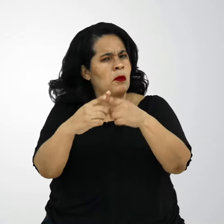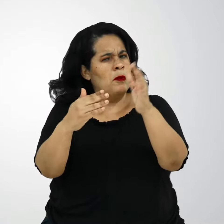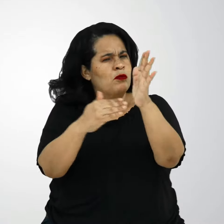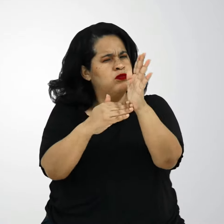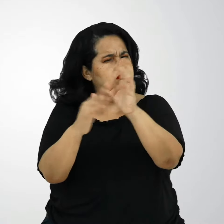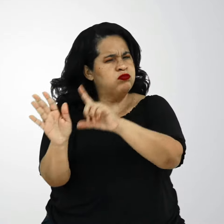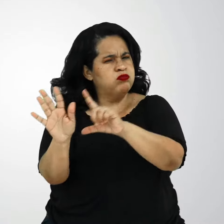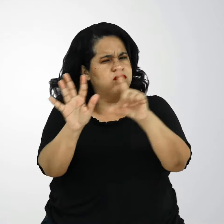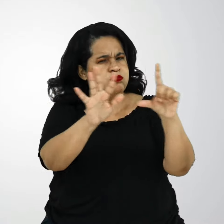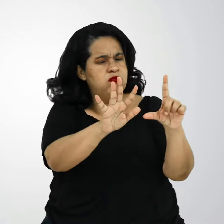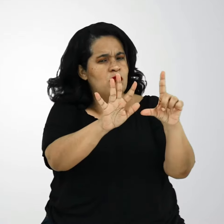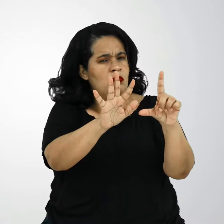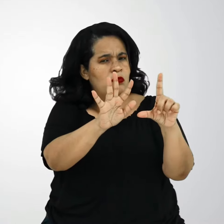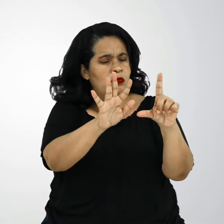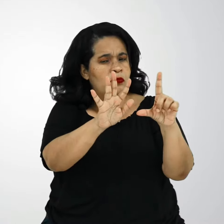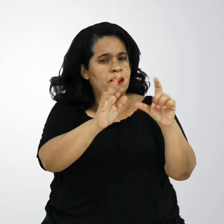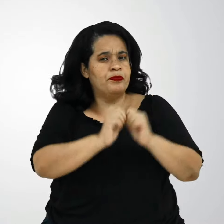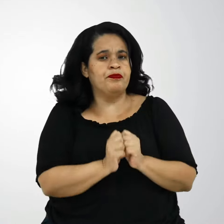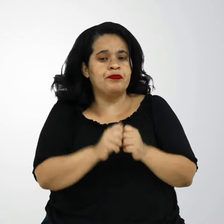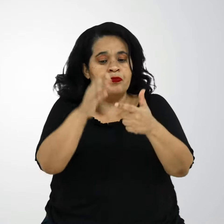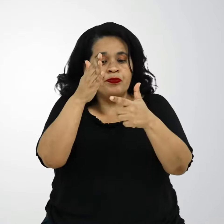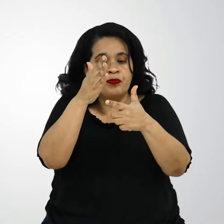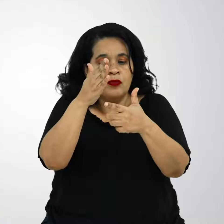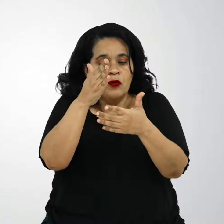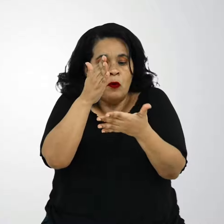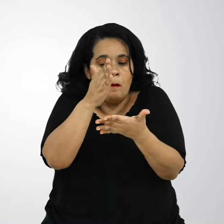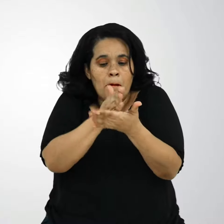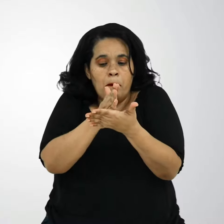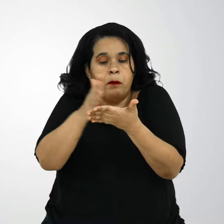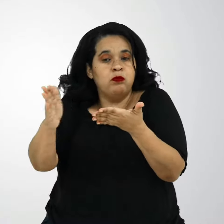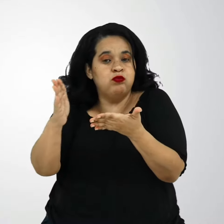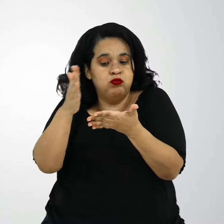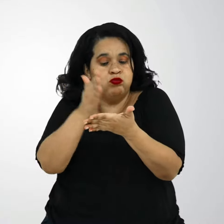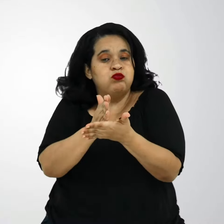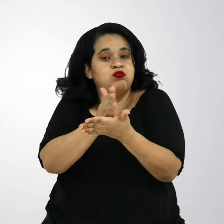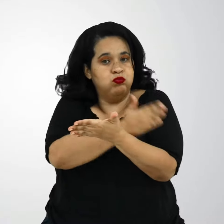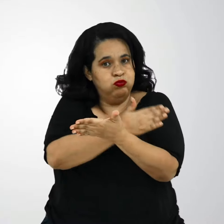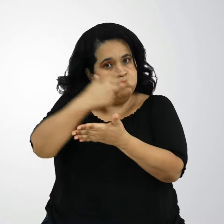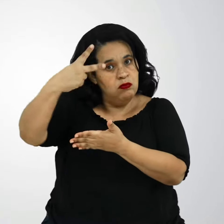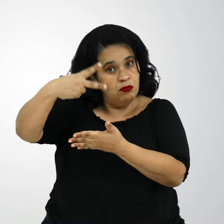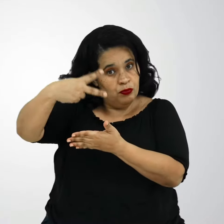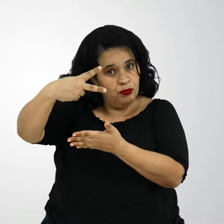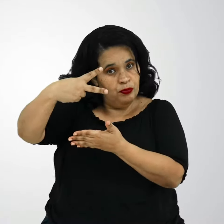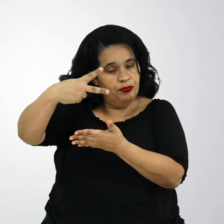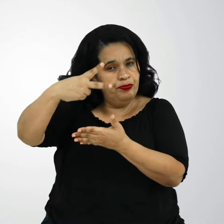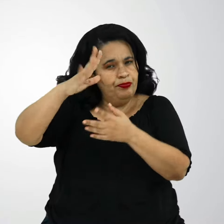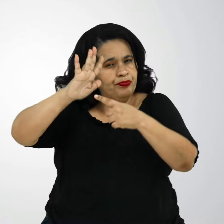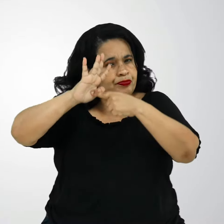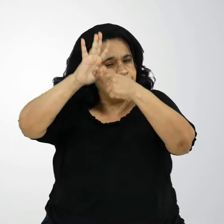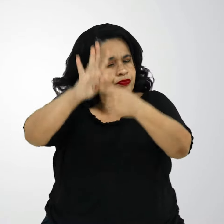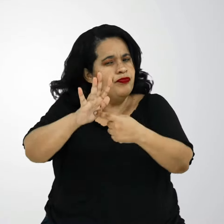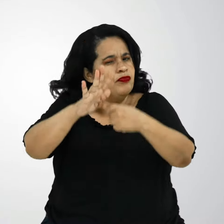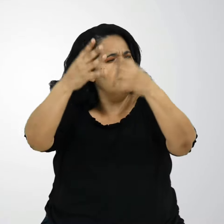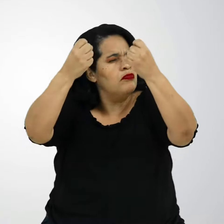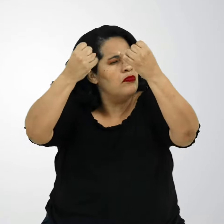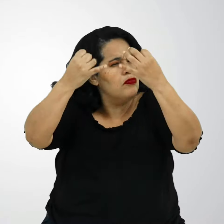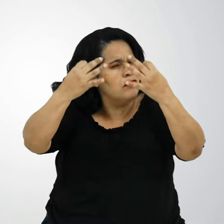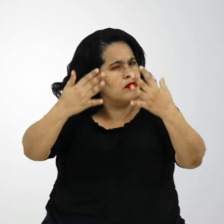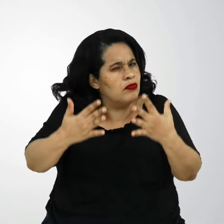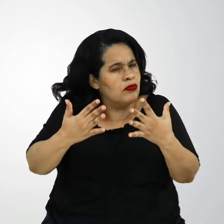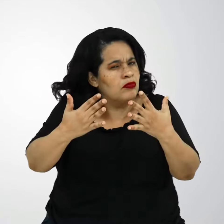ela vai dividir em 2. Aí, nós podemos afirmar aqui que quando